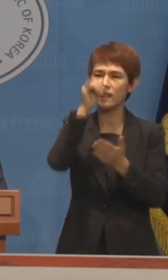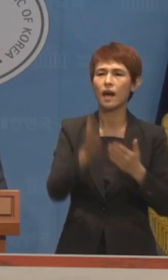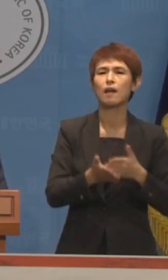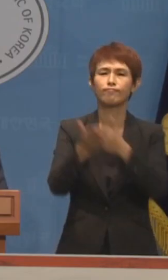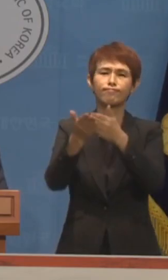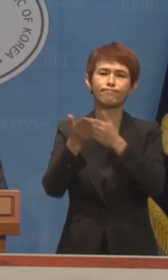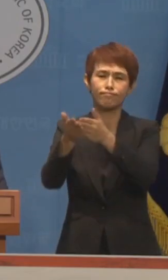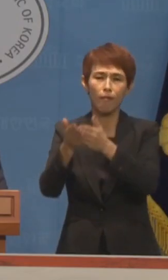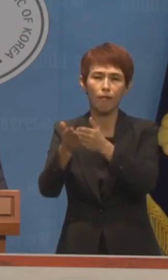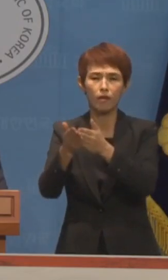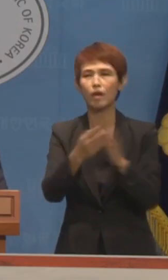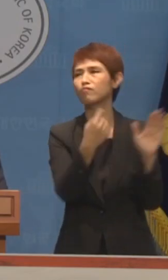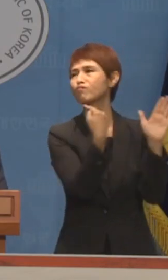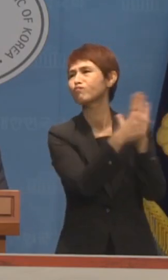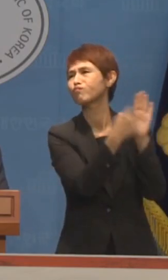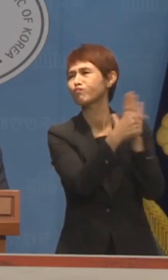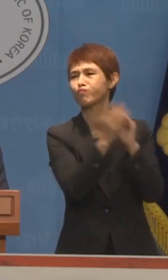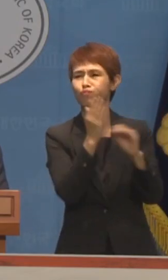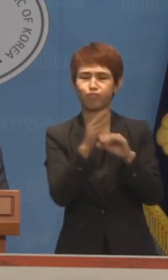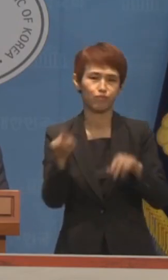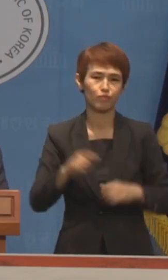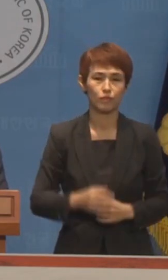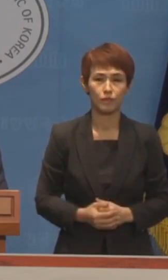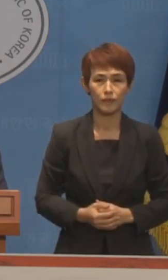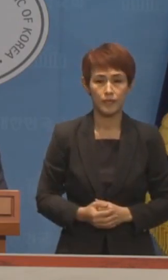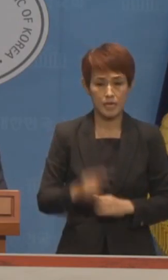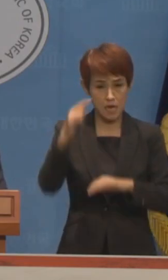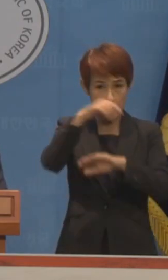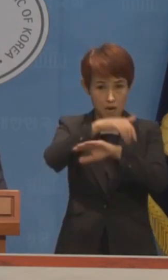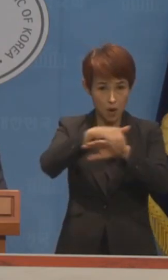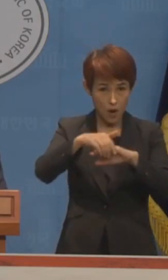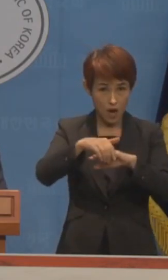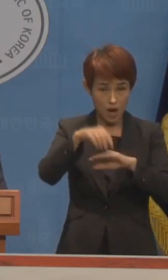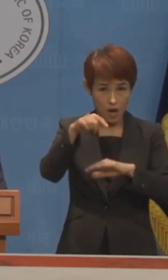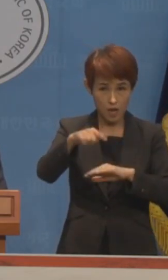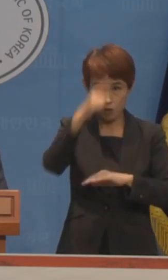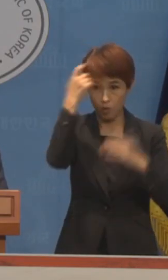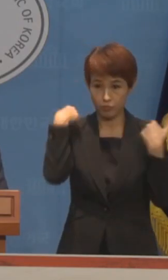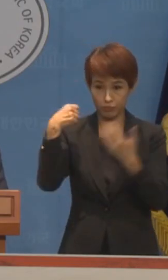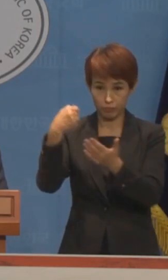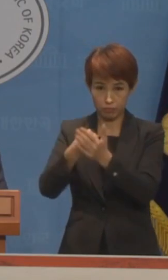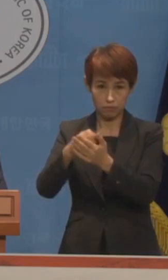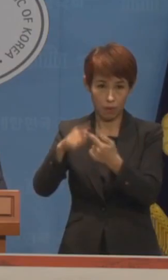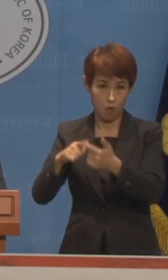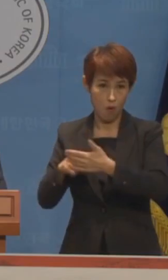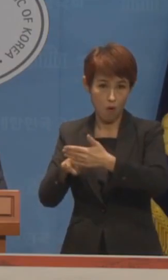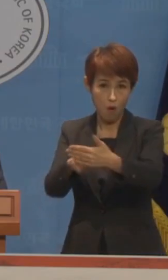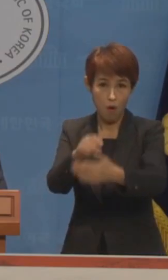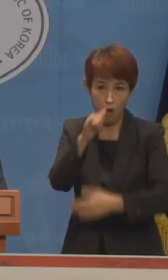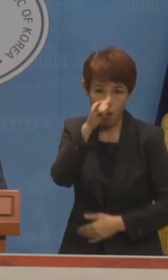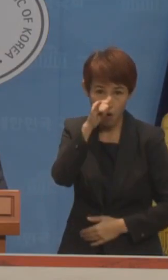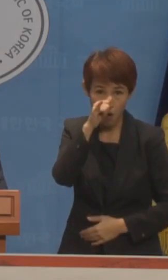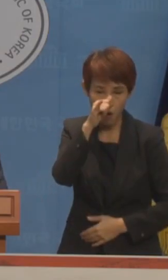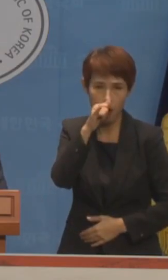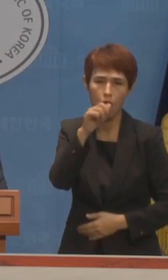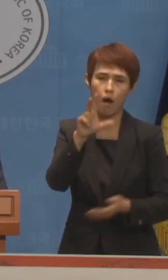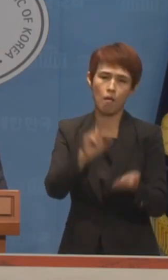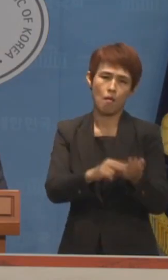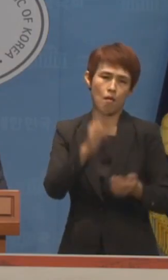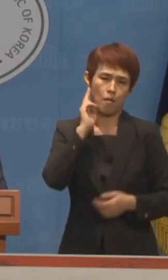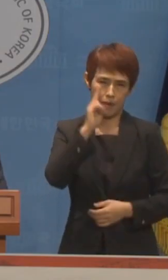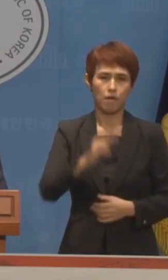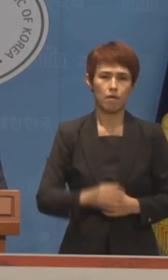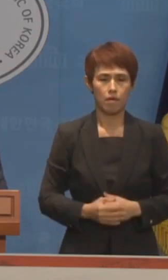채 현재까지 와 있습니다. 이 계획이 현재 정부 의도대로 될 경우에 미쳐질 영향은 너무나도 크기 때문에 오늘